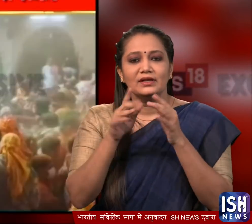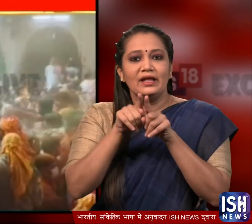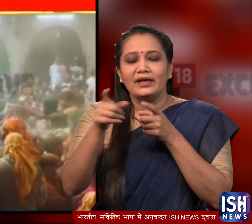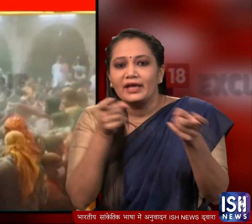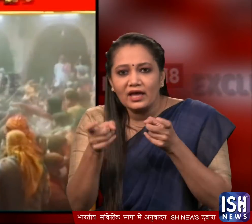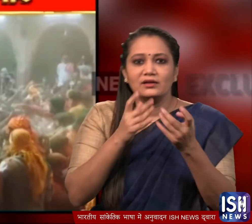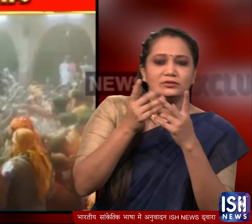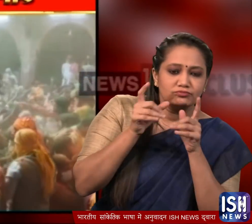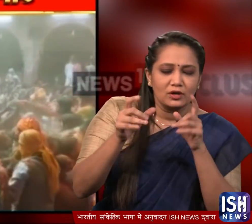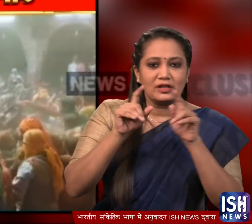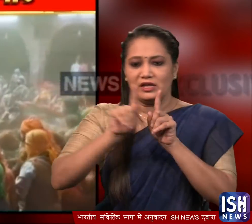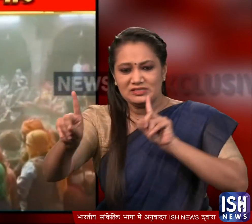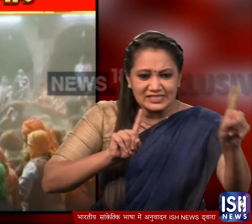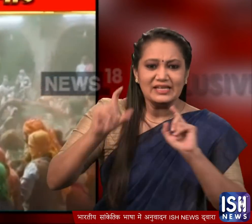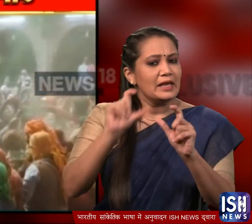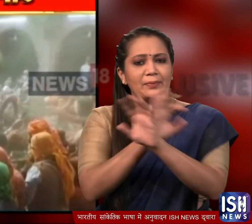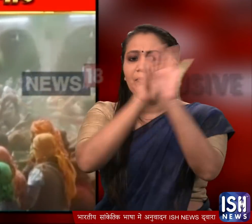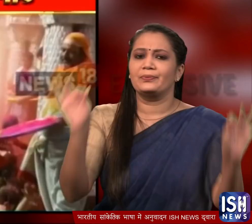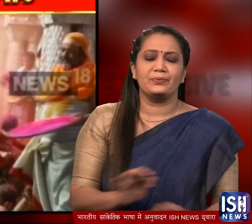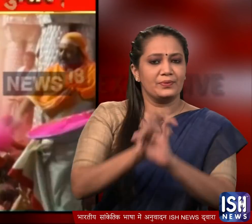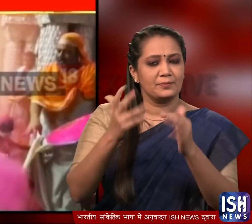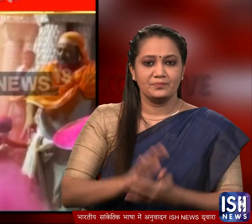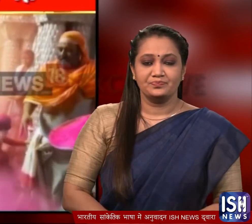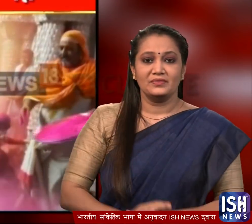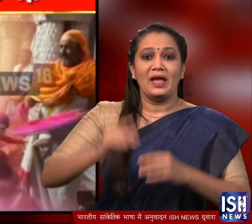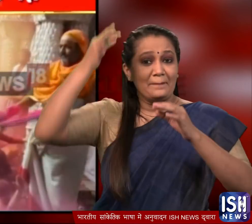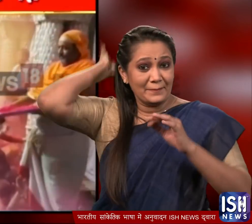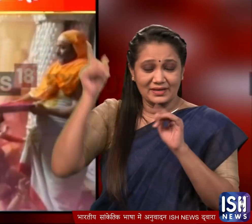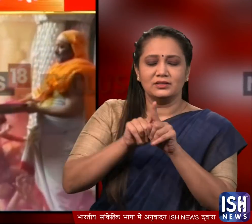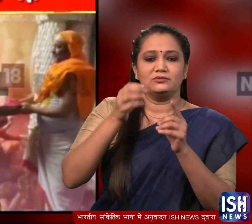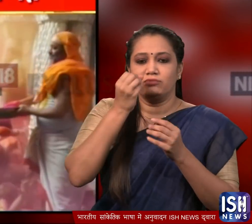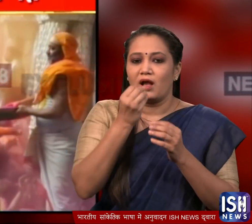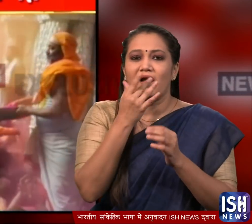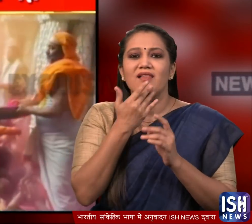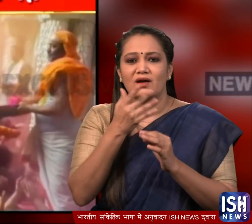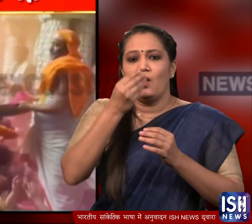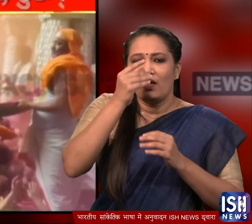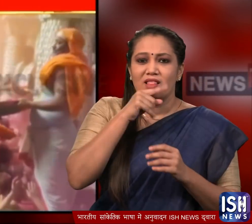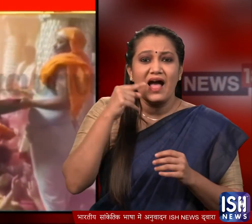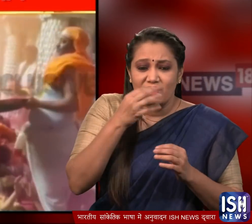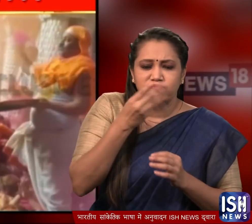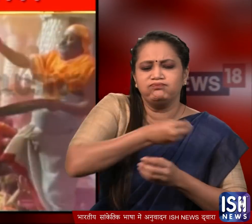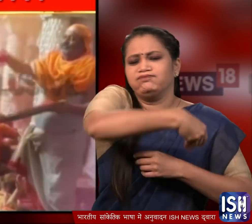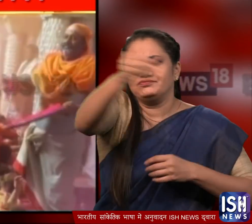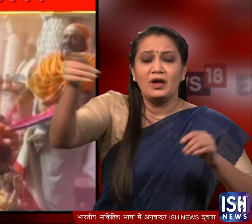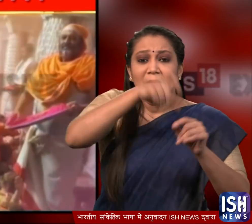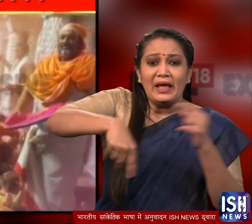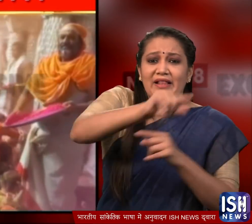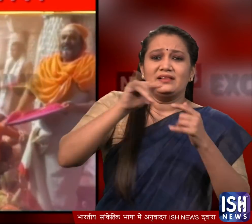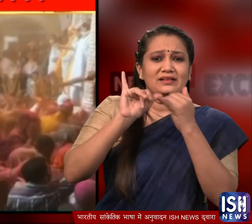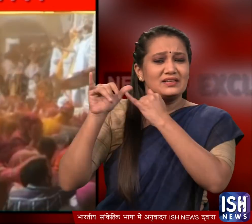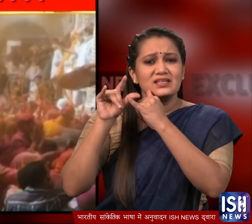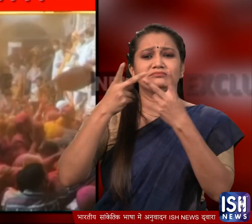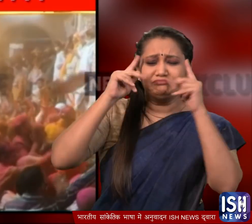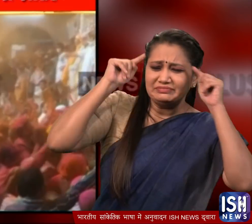रखा कि एक दूसरे से दूरी बनाए रखना कितना जरूरी है। मंदिर के पंडित गुलाल उड़ाते रहे और कृष्ण भक्त इस माहौल का आनंद उठाने में मग्न